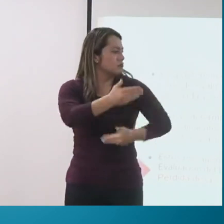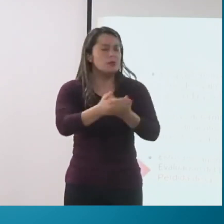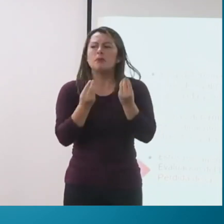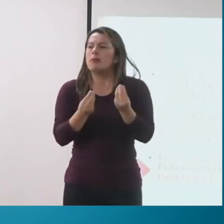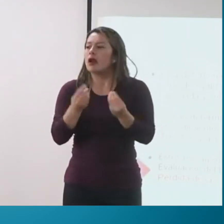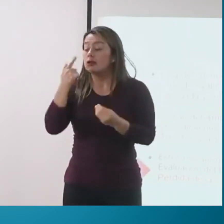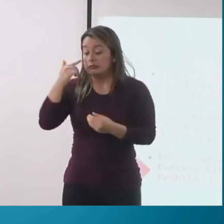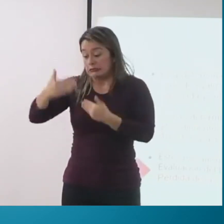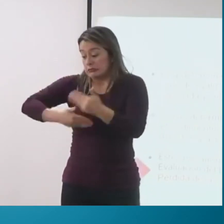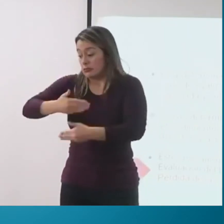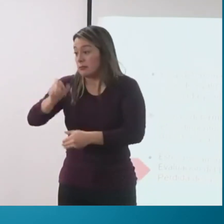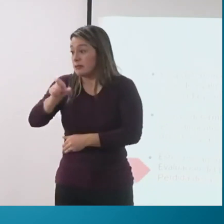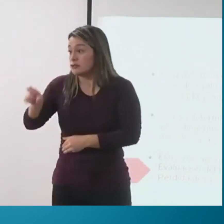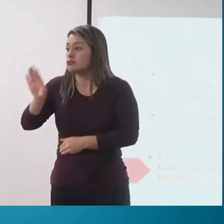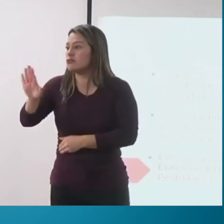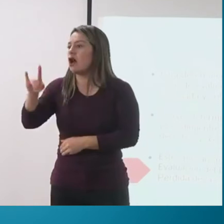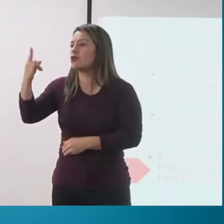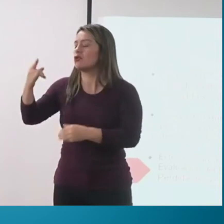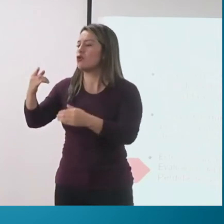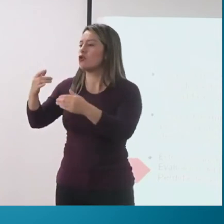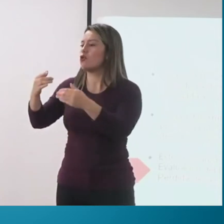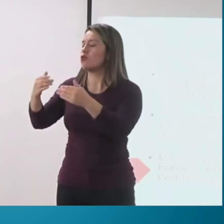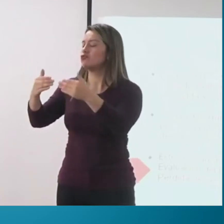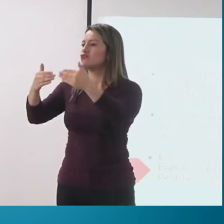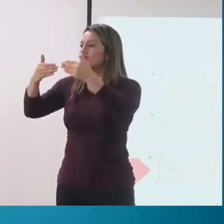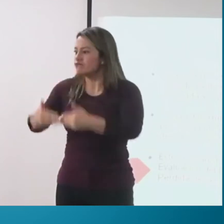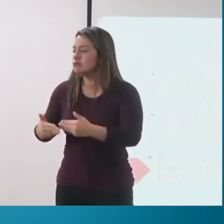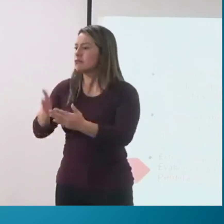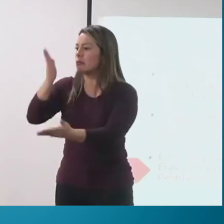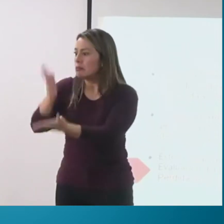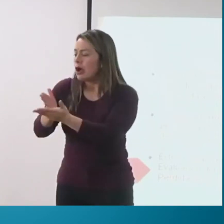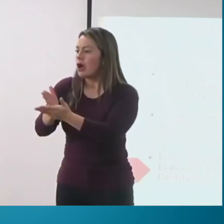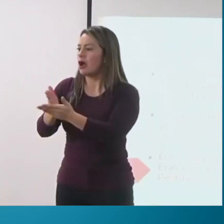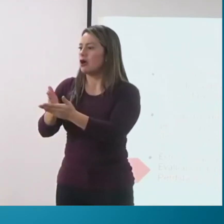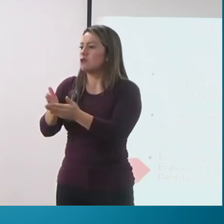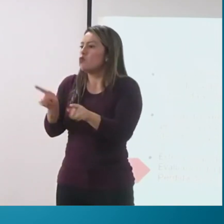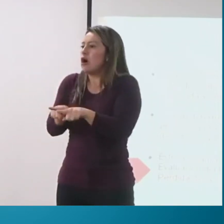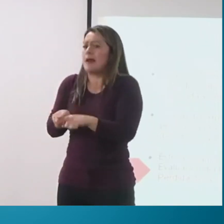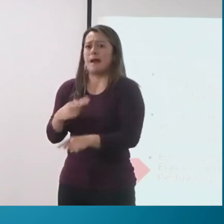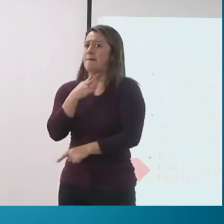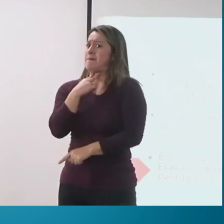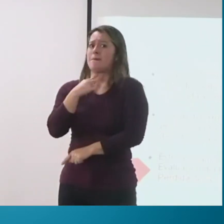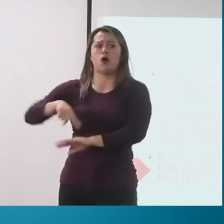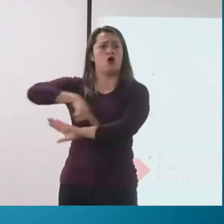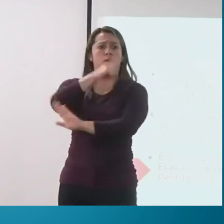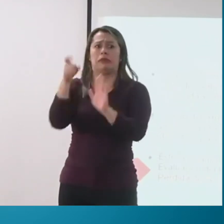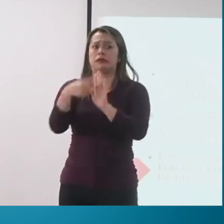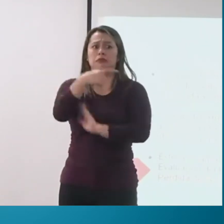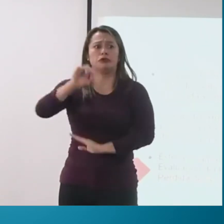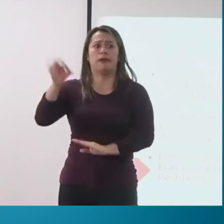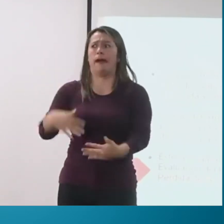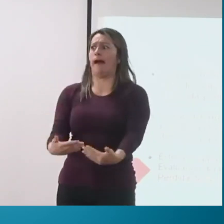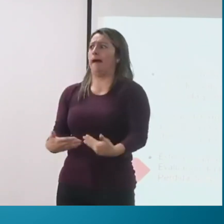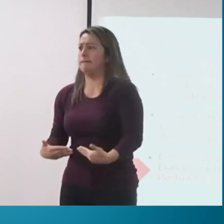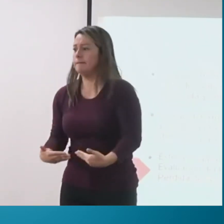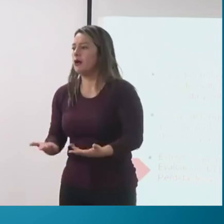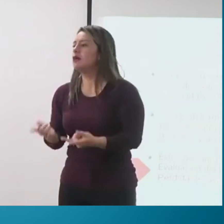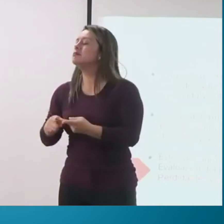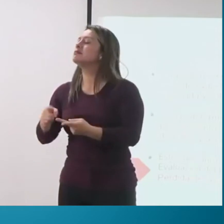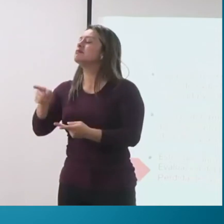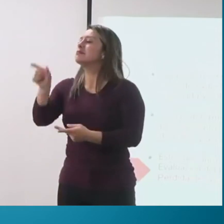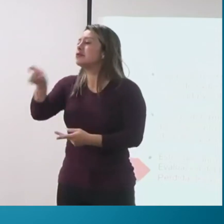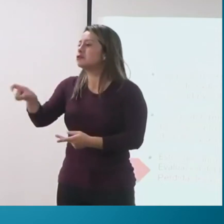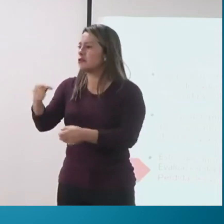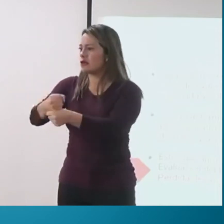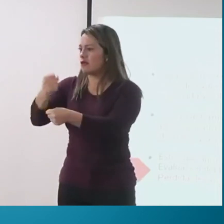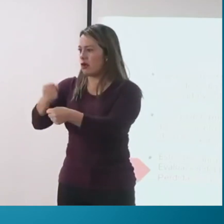una invalidez, si se muere, pues que haya una pensión de sobrevivencia para que los hijos pequeños o la esposa quedan